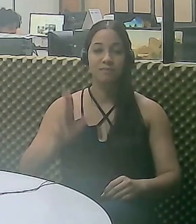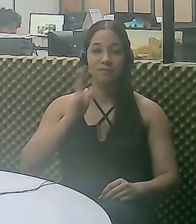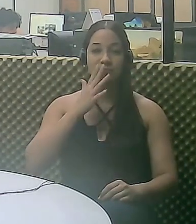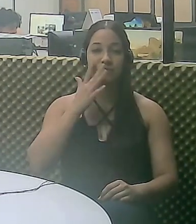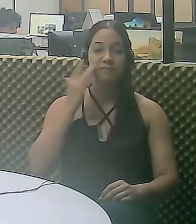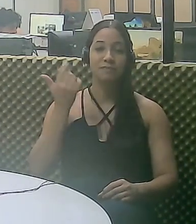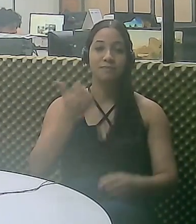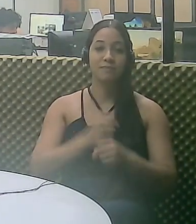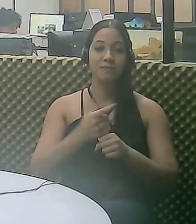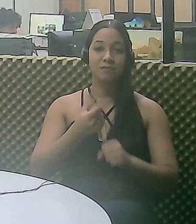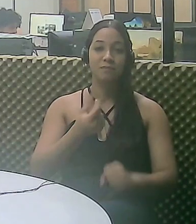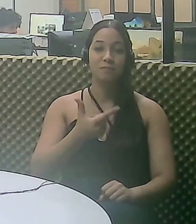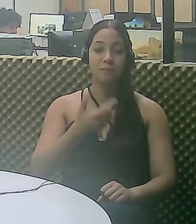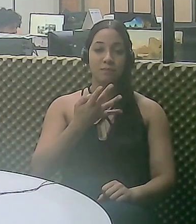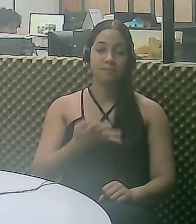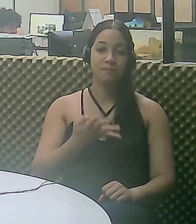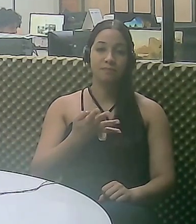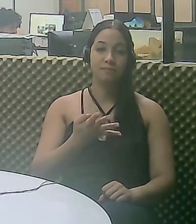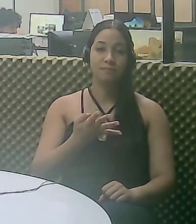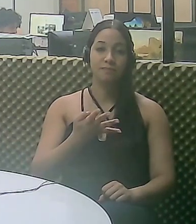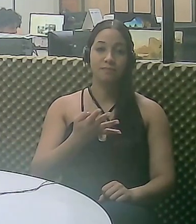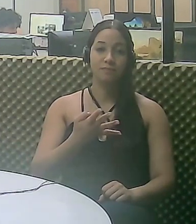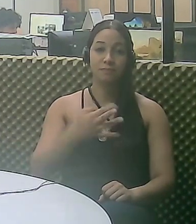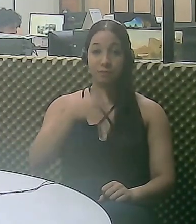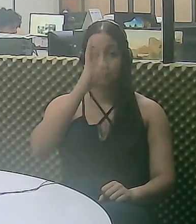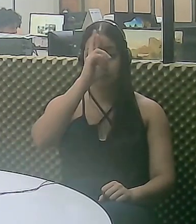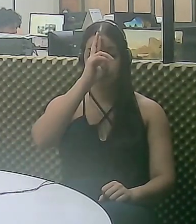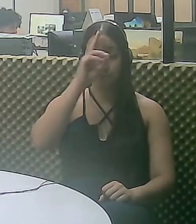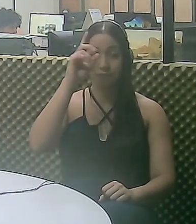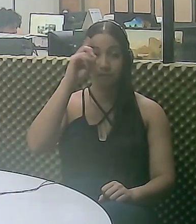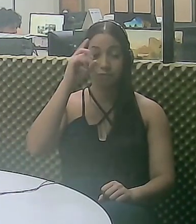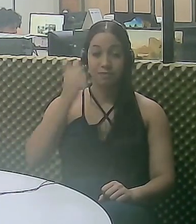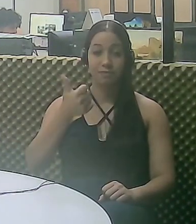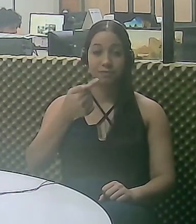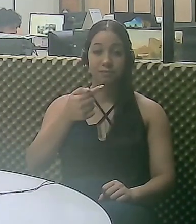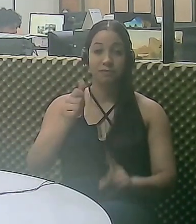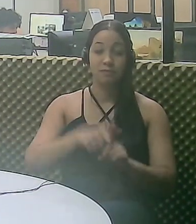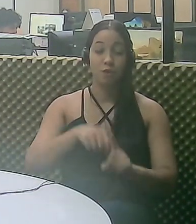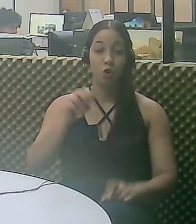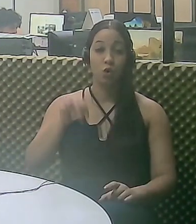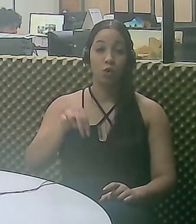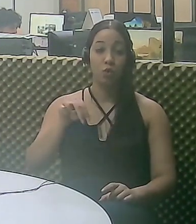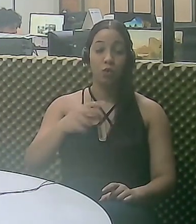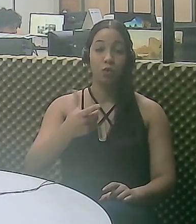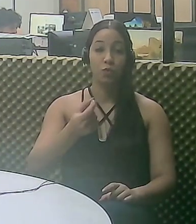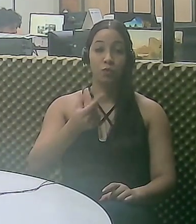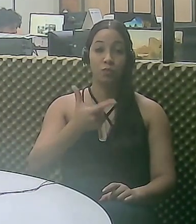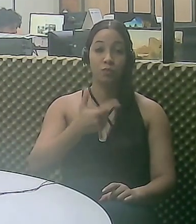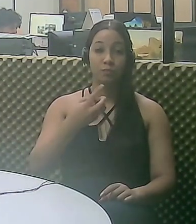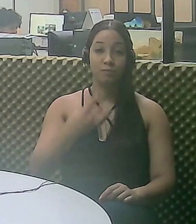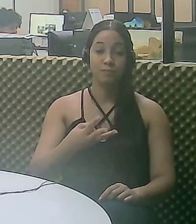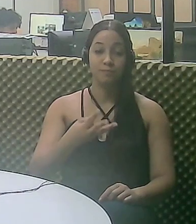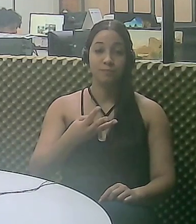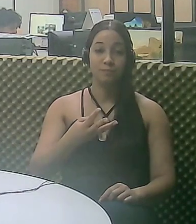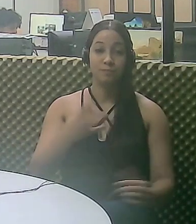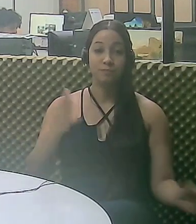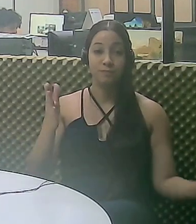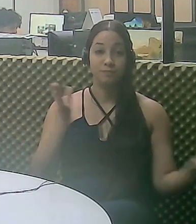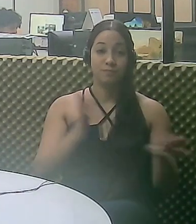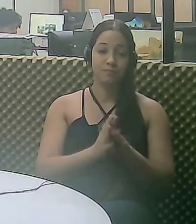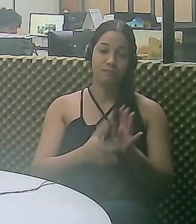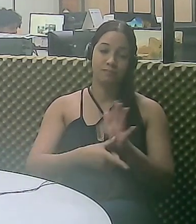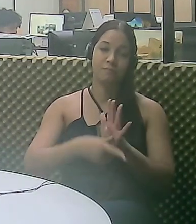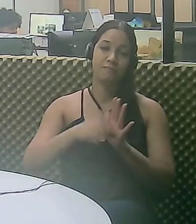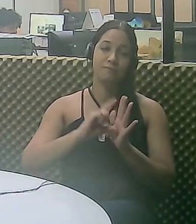ano 2024, para o meio-dia do dia 17 de novembro de 2023. O prazo